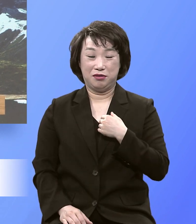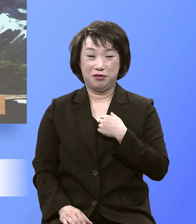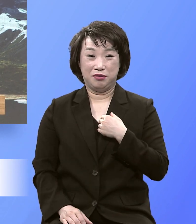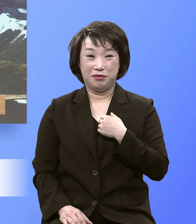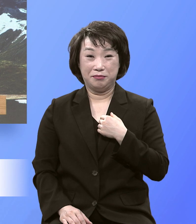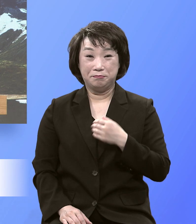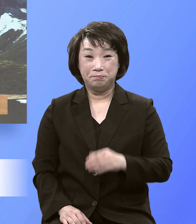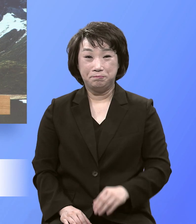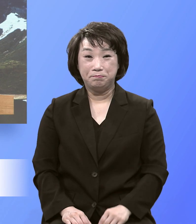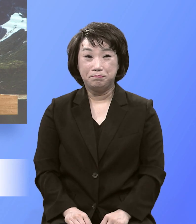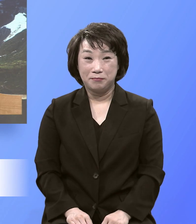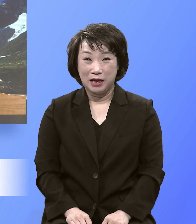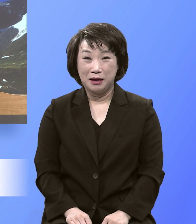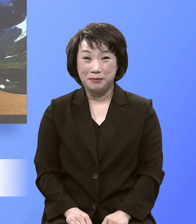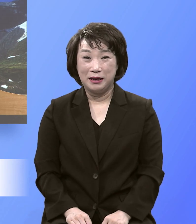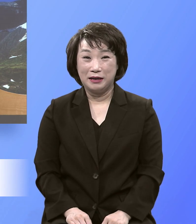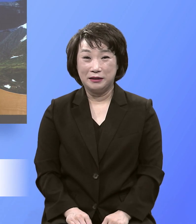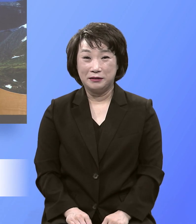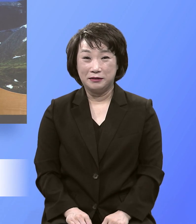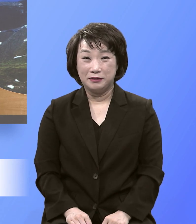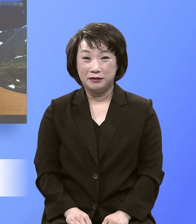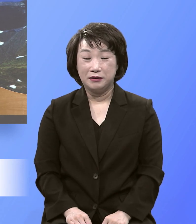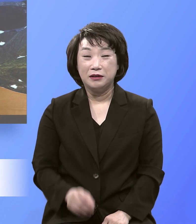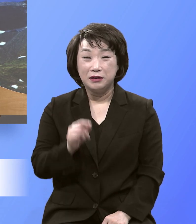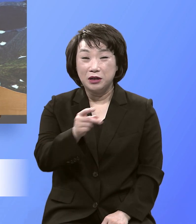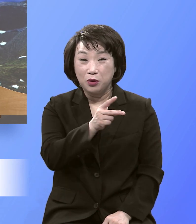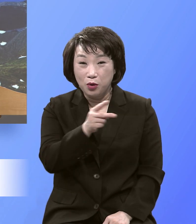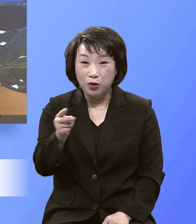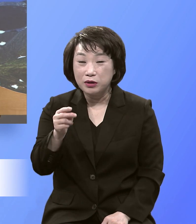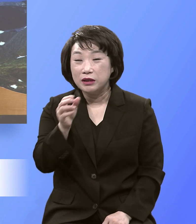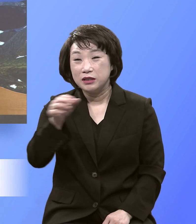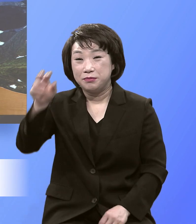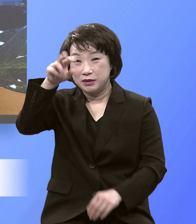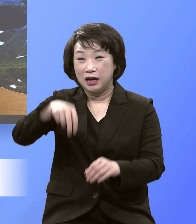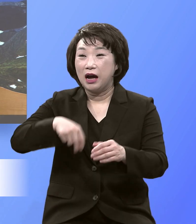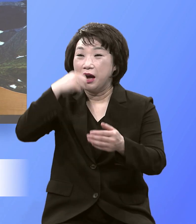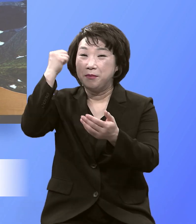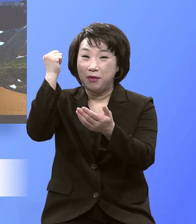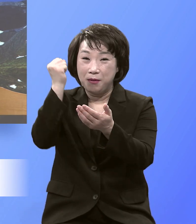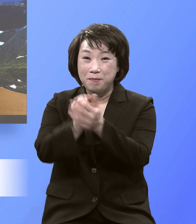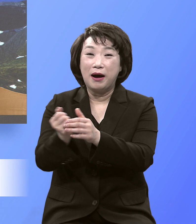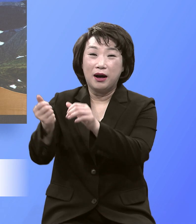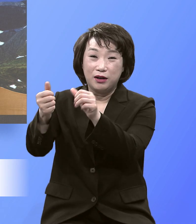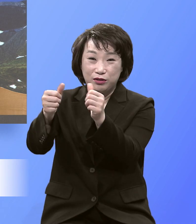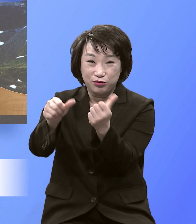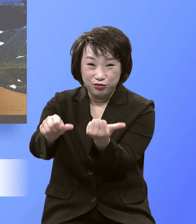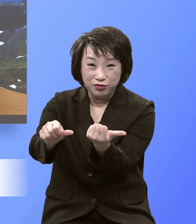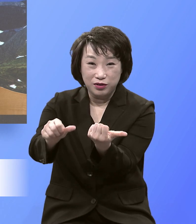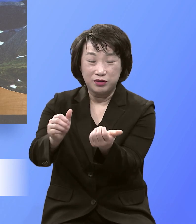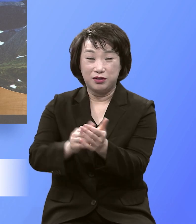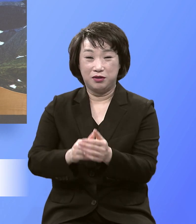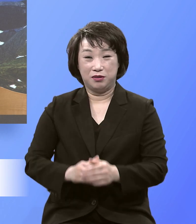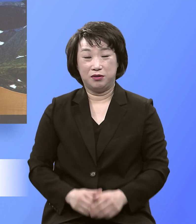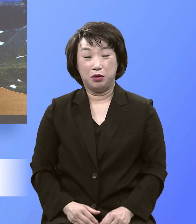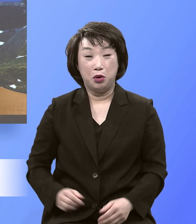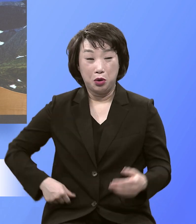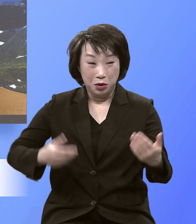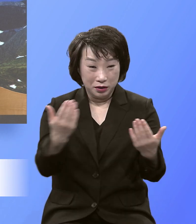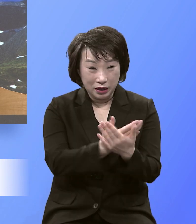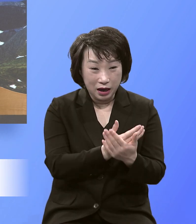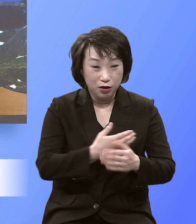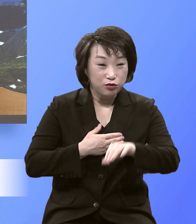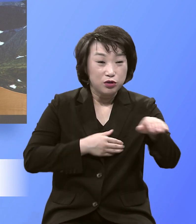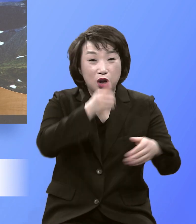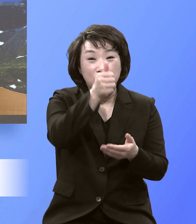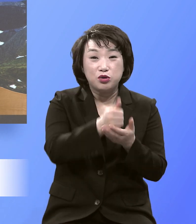강력하게 외치셨더니 곧 십자가의 죽음입니다. 회개해서